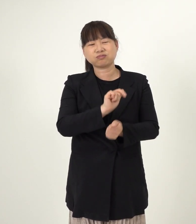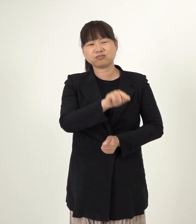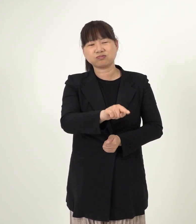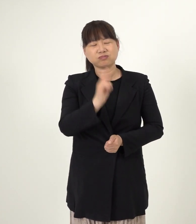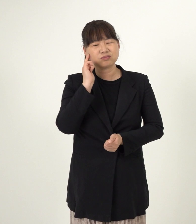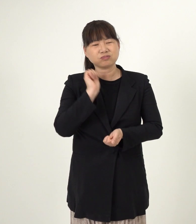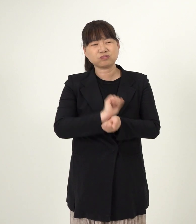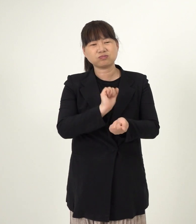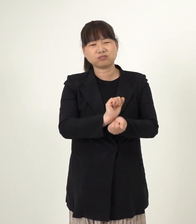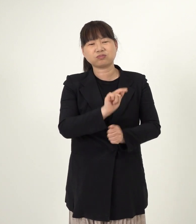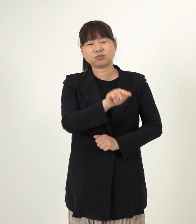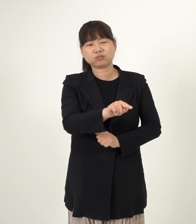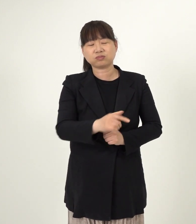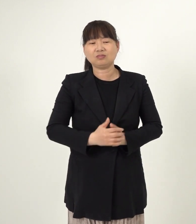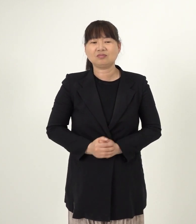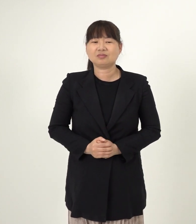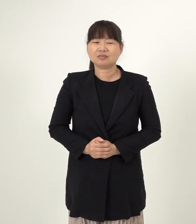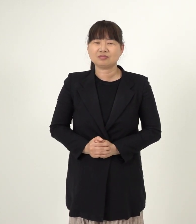같은 놈.